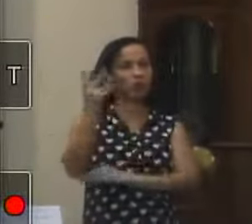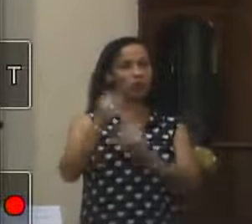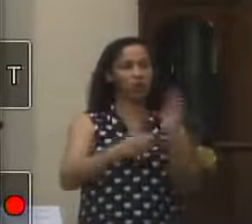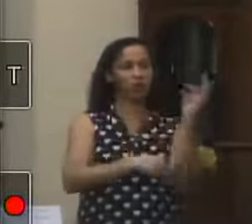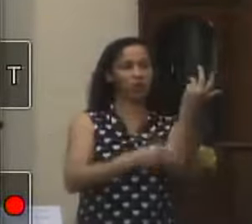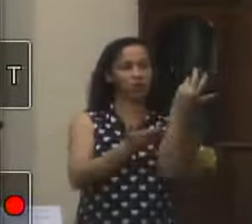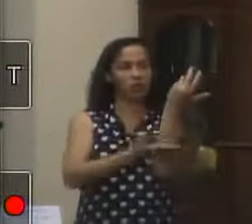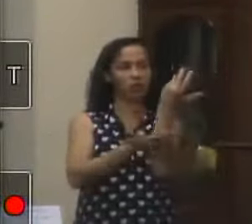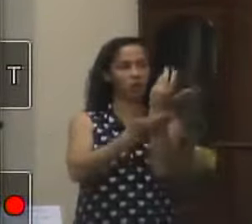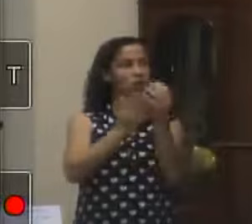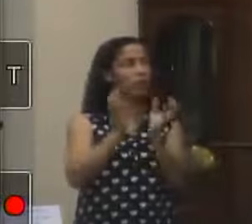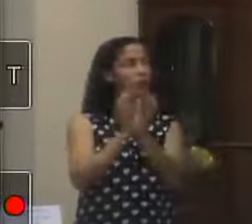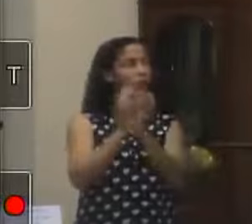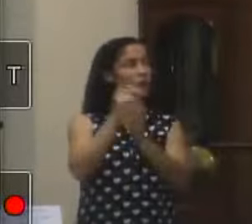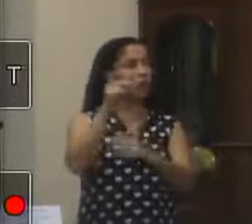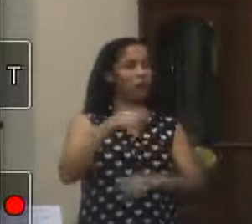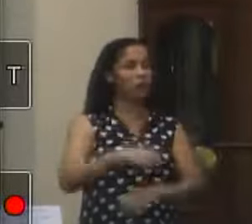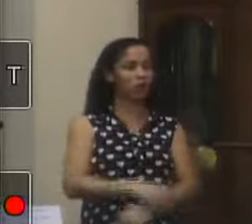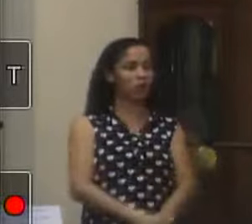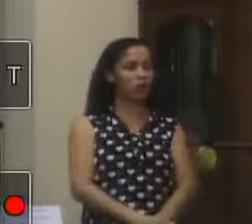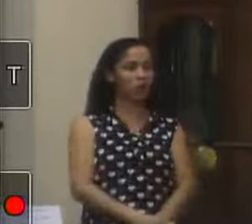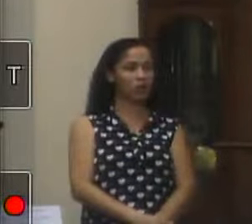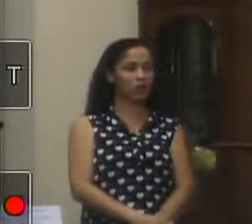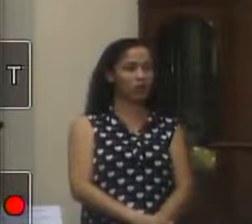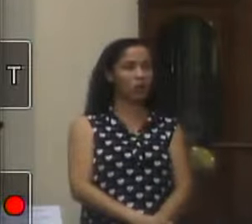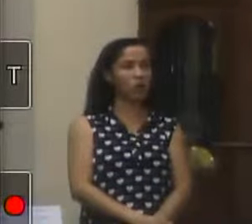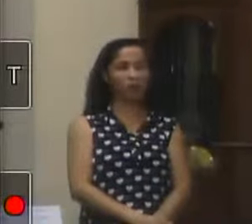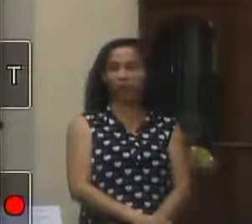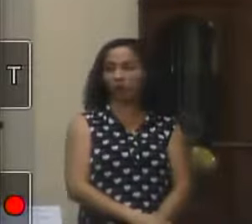lá da região dos Lagos, vereador Marquinho, porque ele não tem,